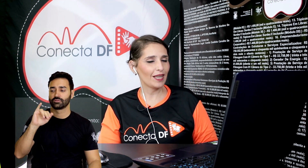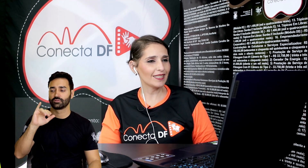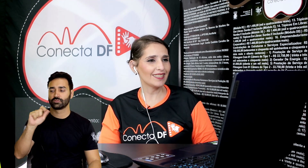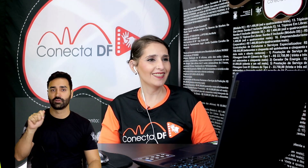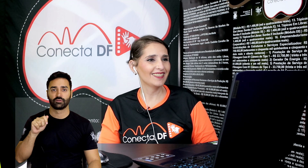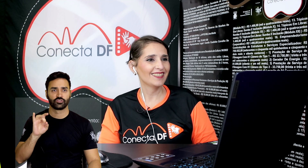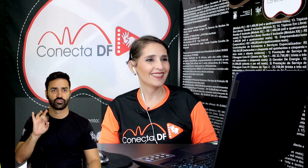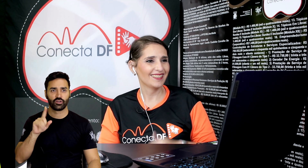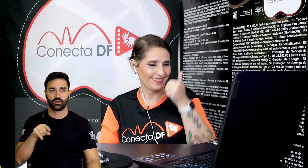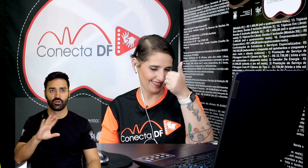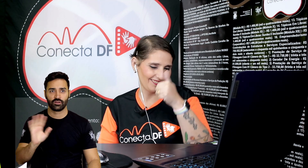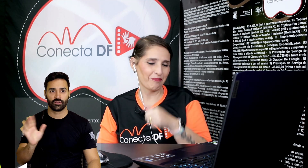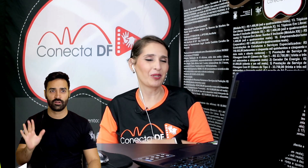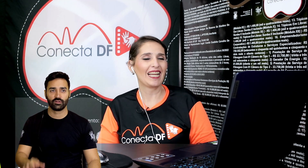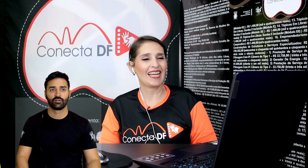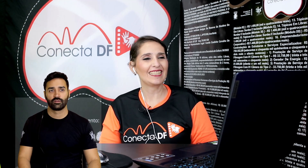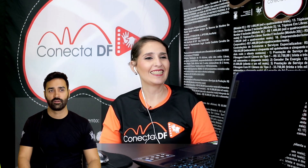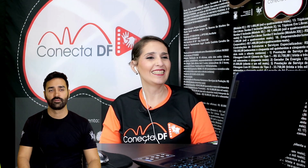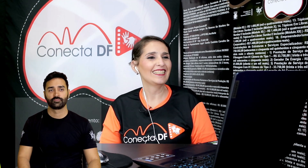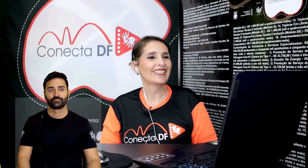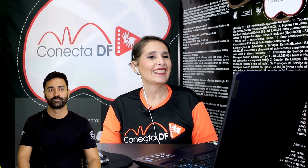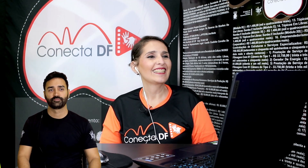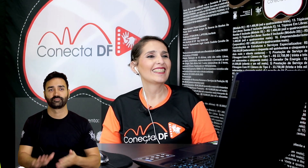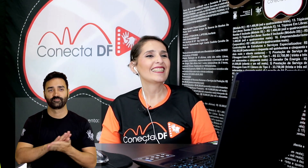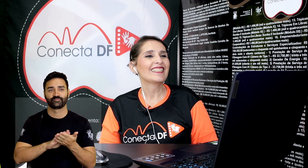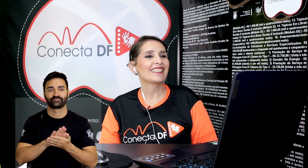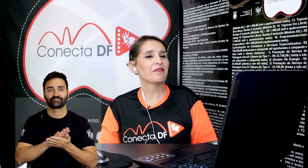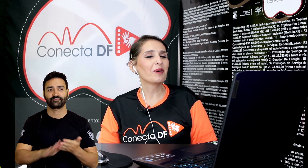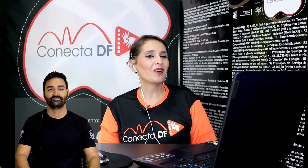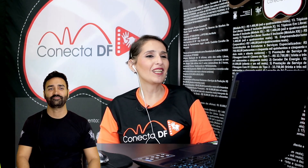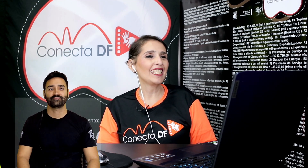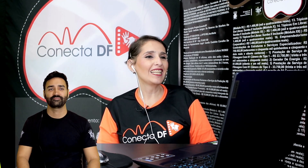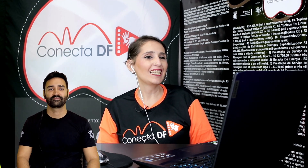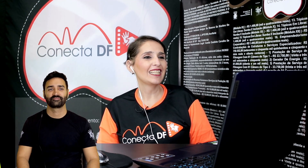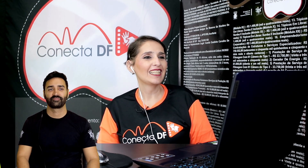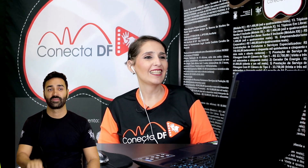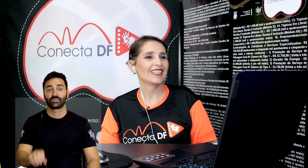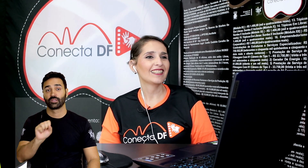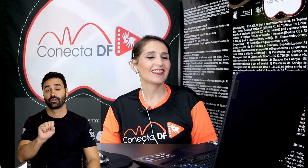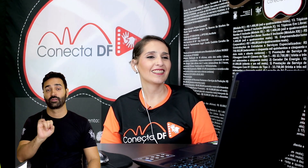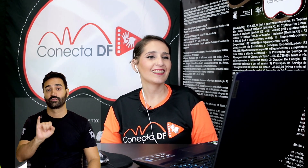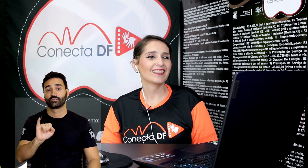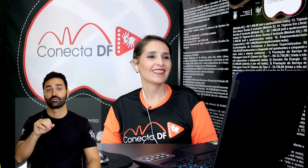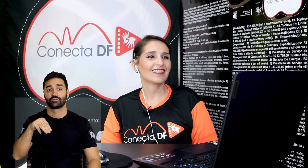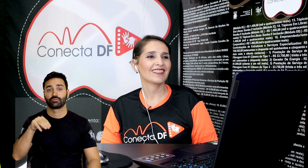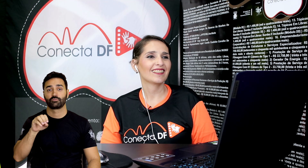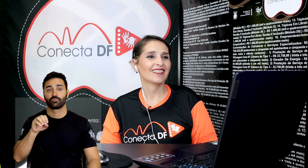Só esse? Por nada. Simone?